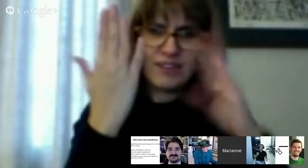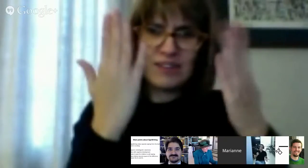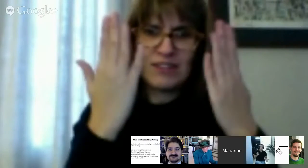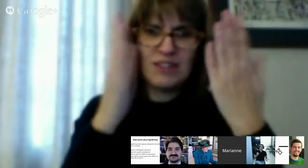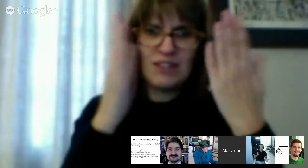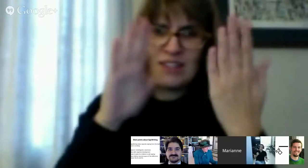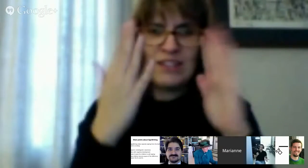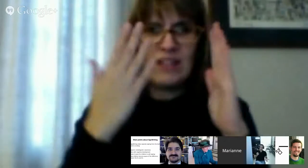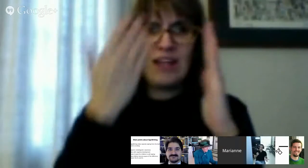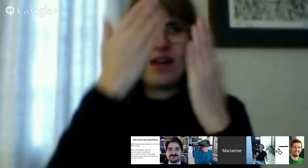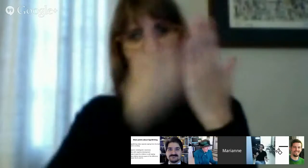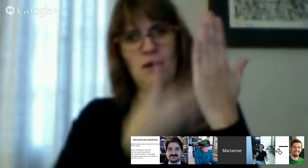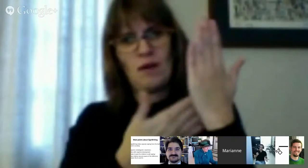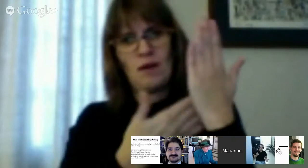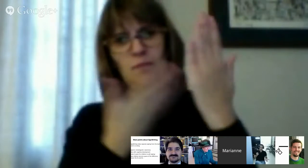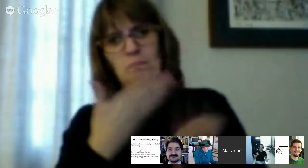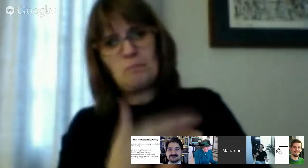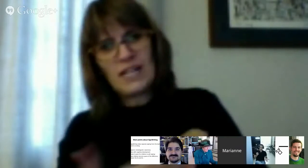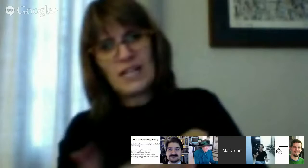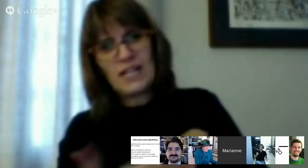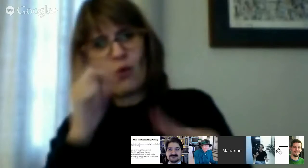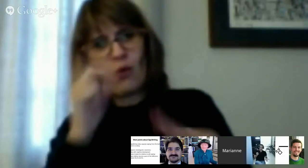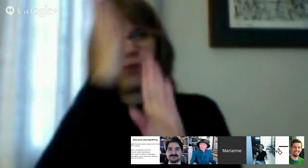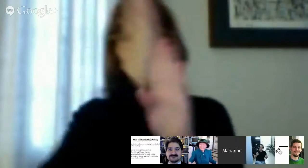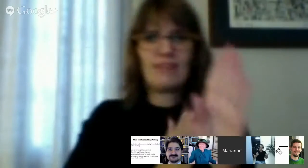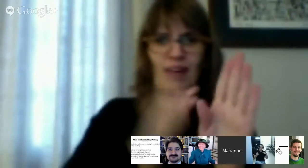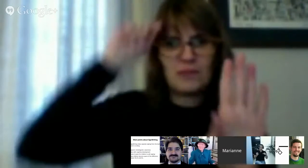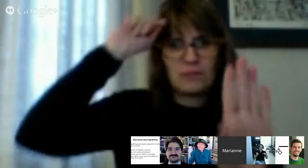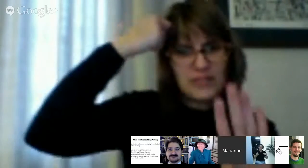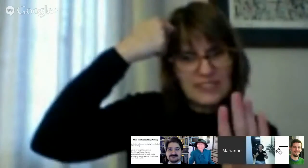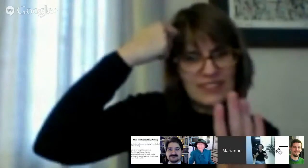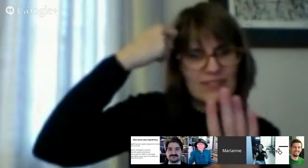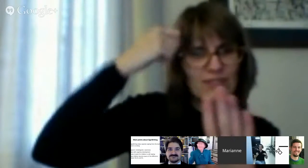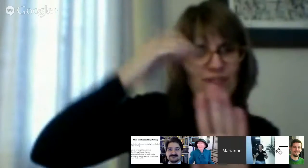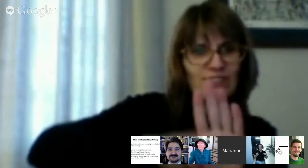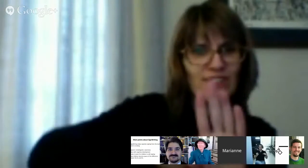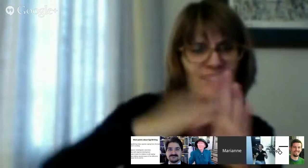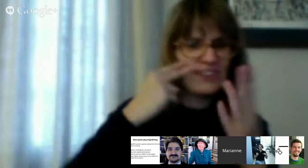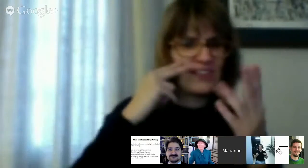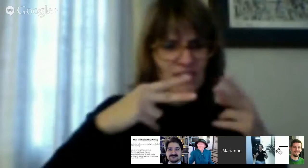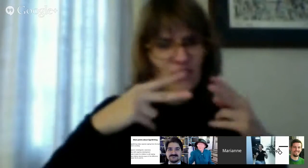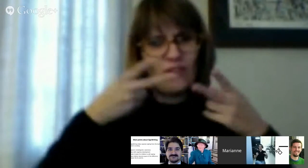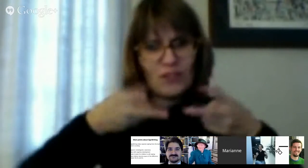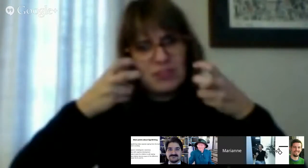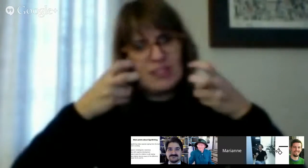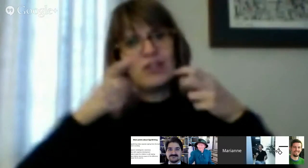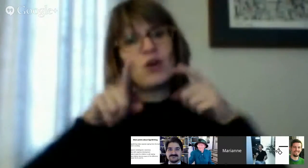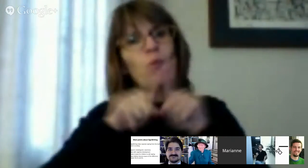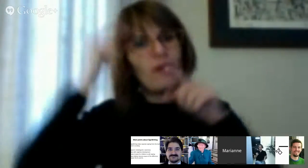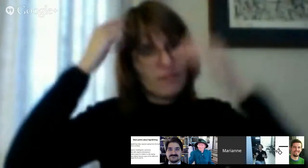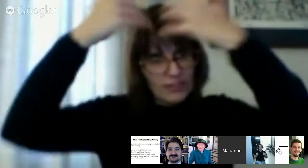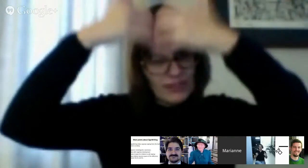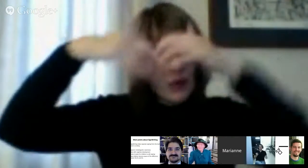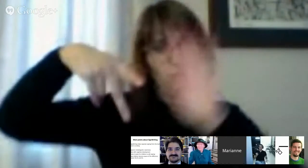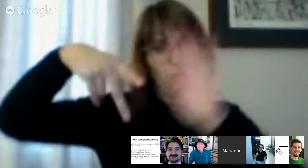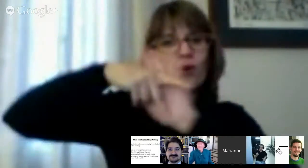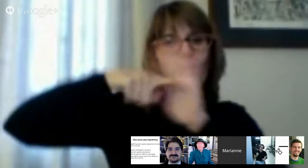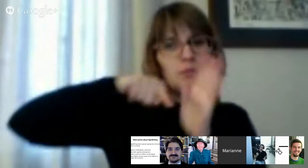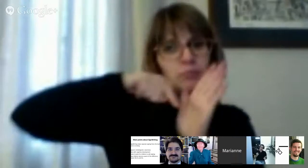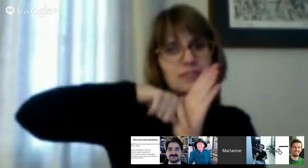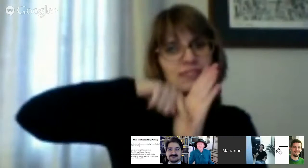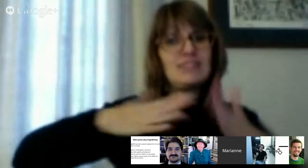e elas recebem um retorno auditivo, no mesmo momento elas podem